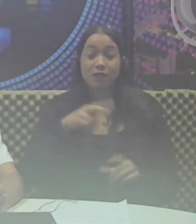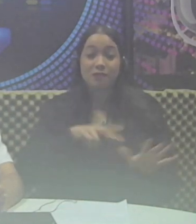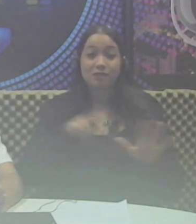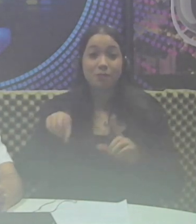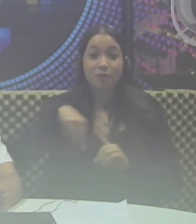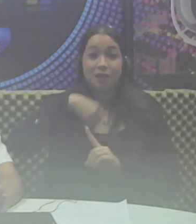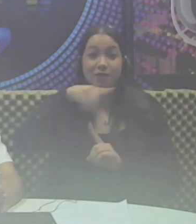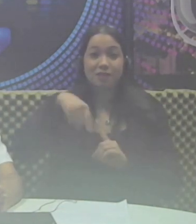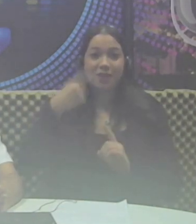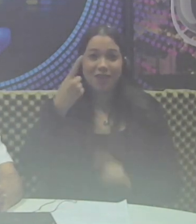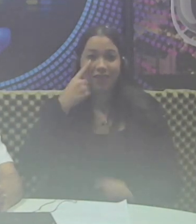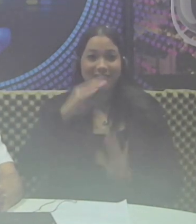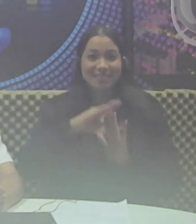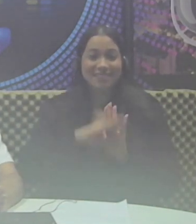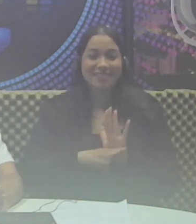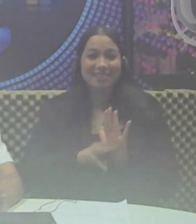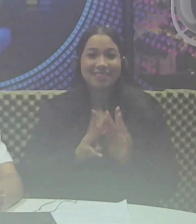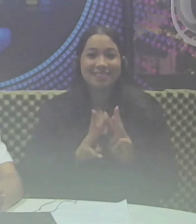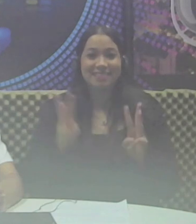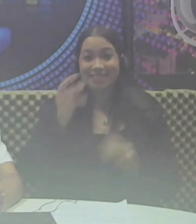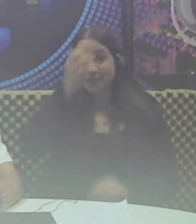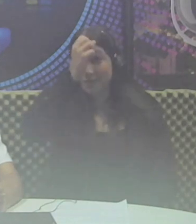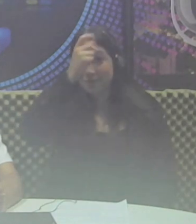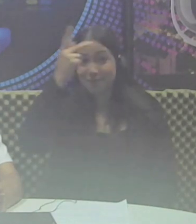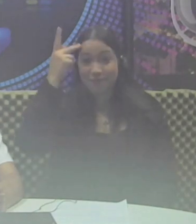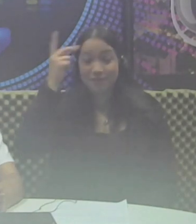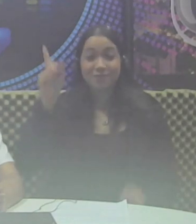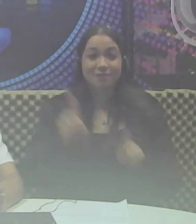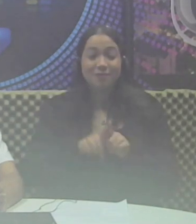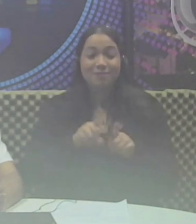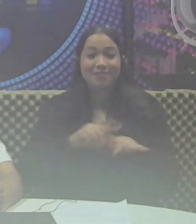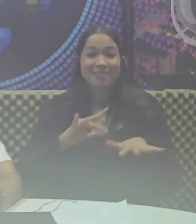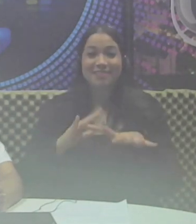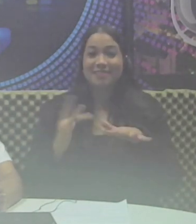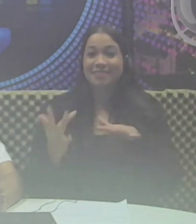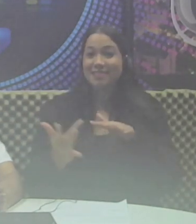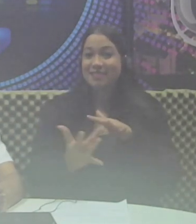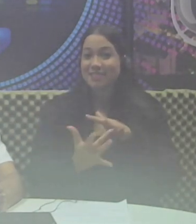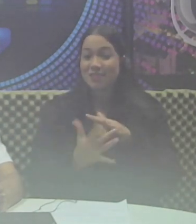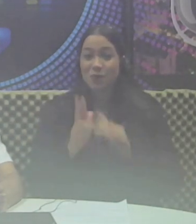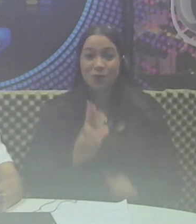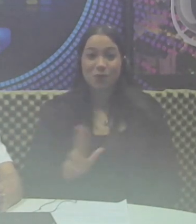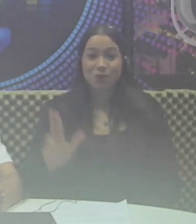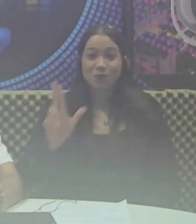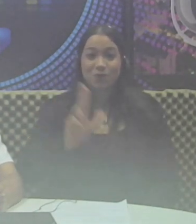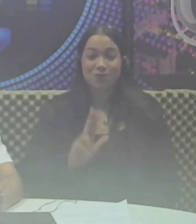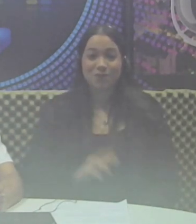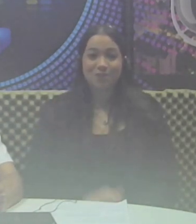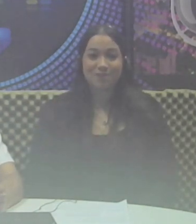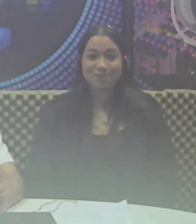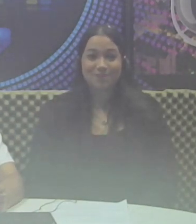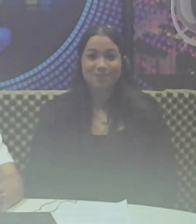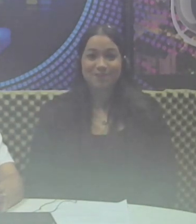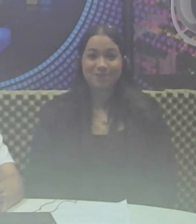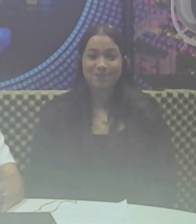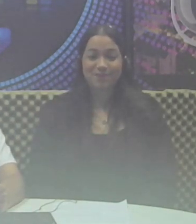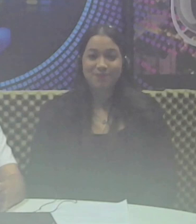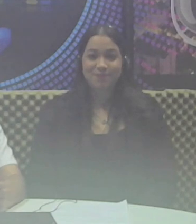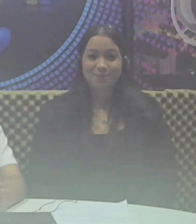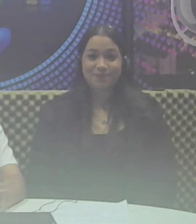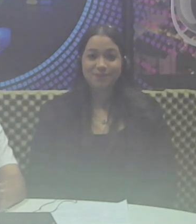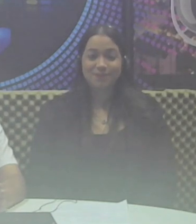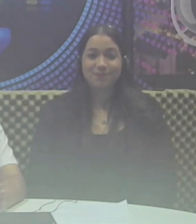você confere acessando o portal e também as redes sociais da Prefeitura de Uberlândia.